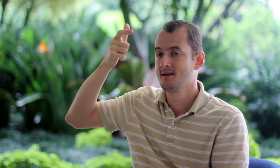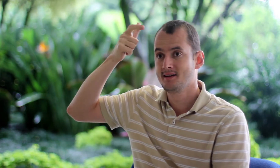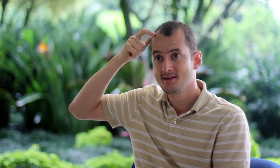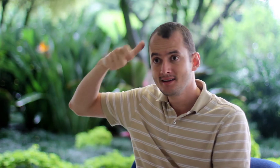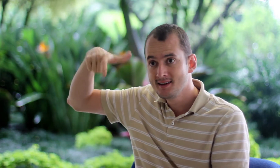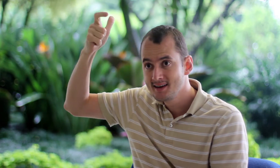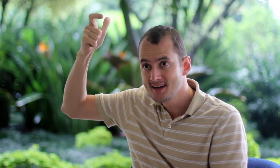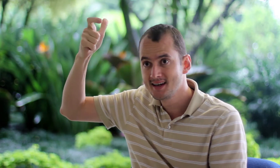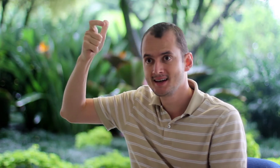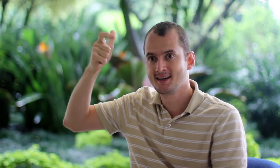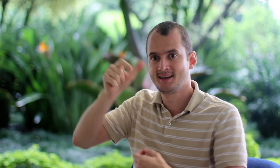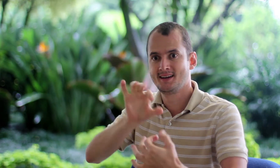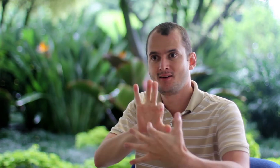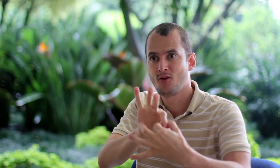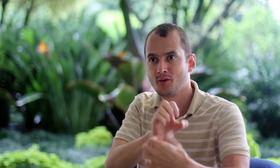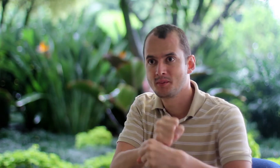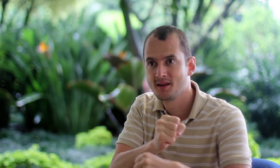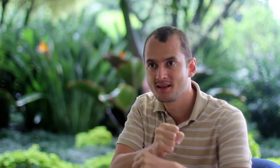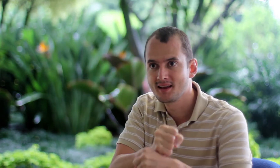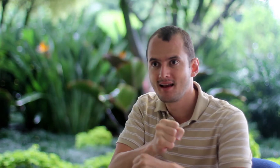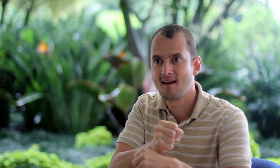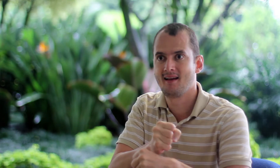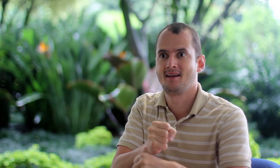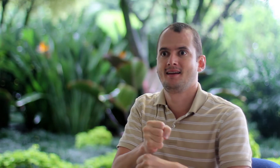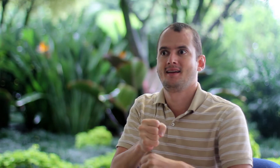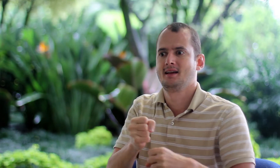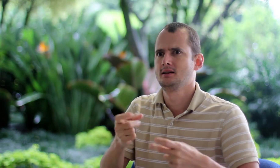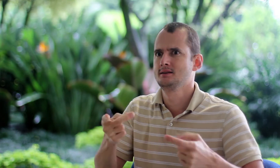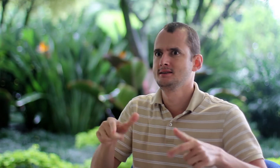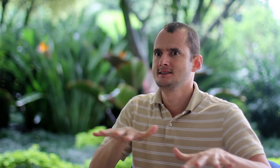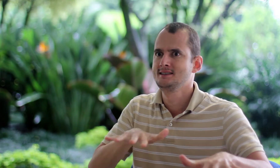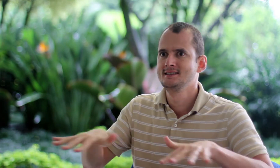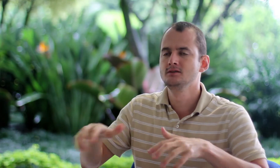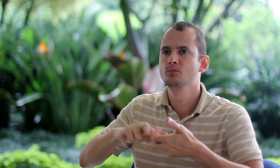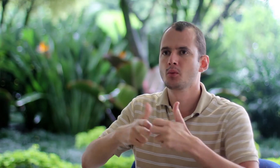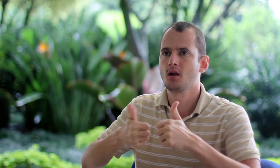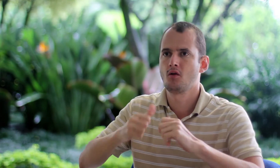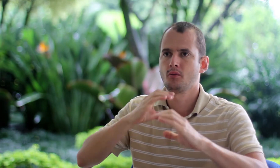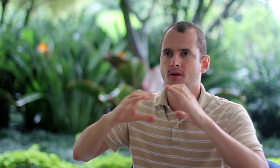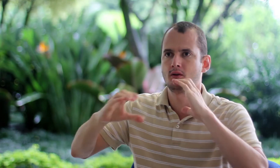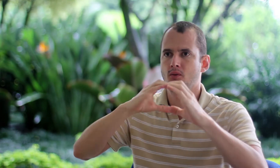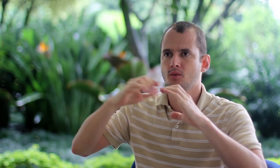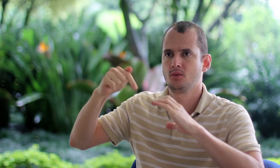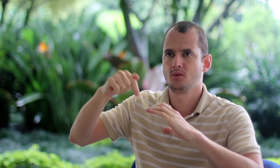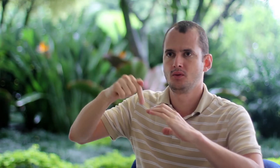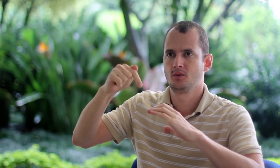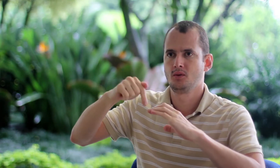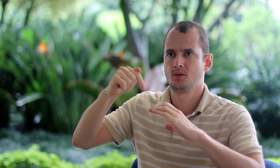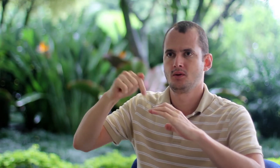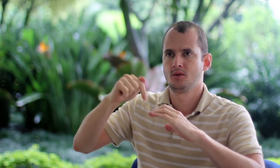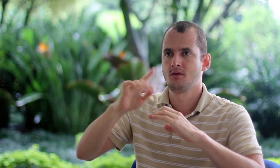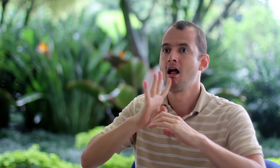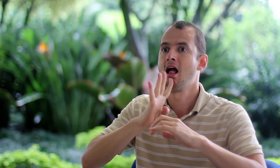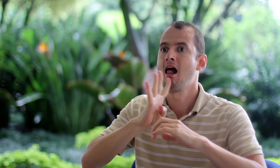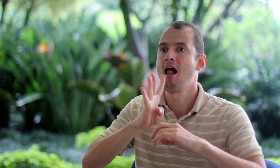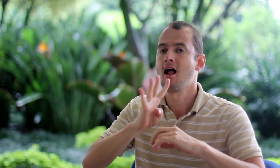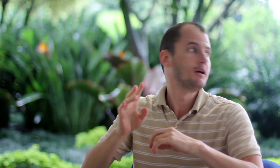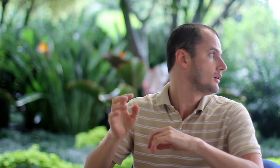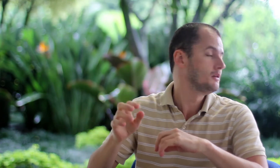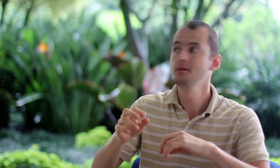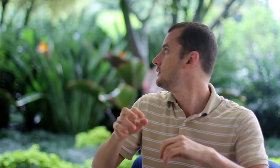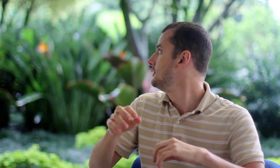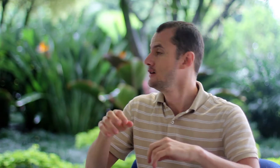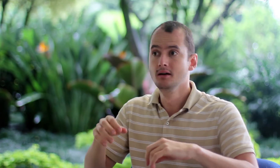en el restaurante, el chef, el trabajo con los compañeros, es a veces problemas de